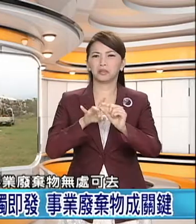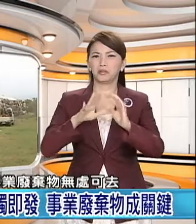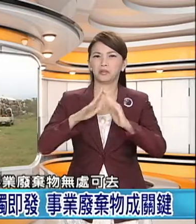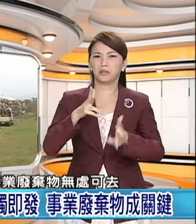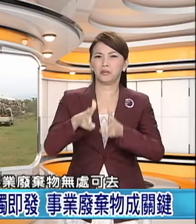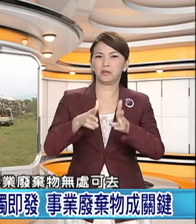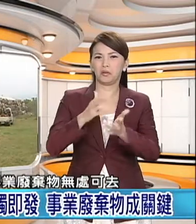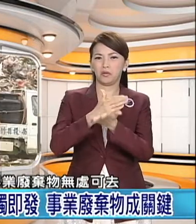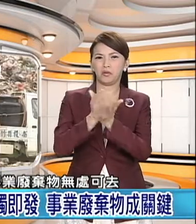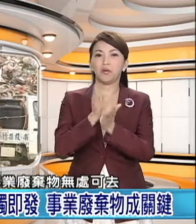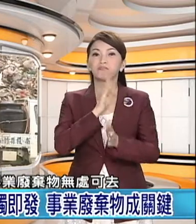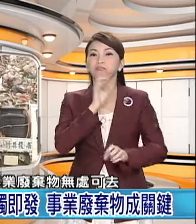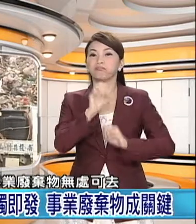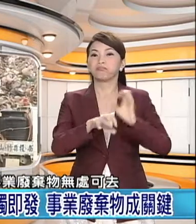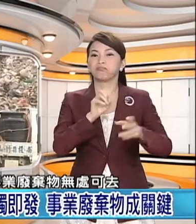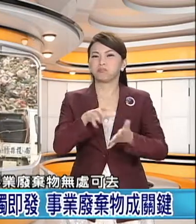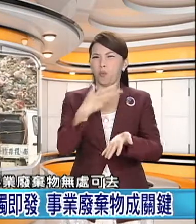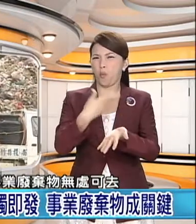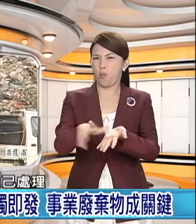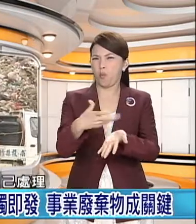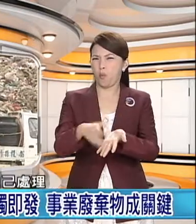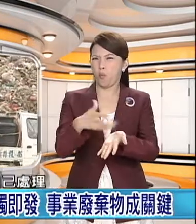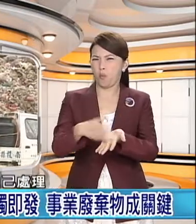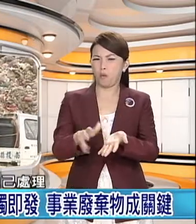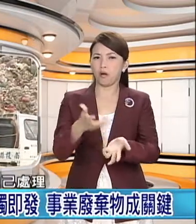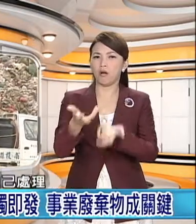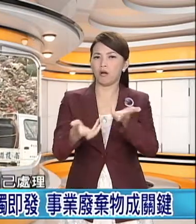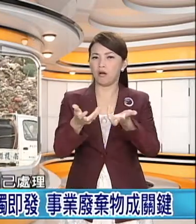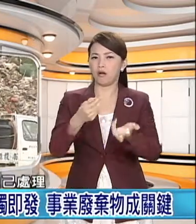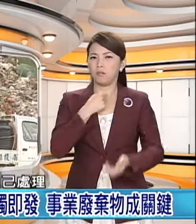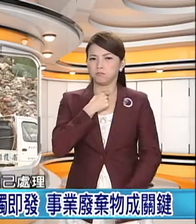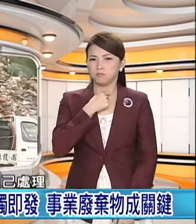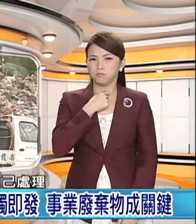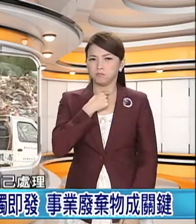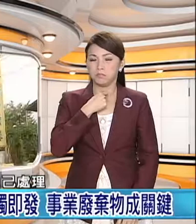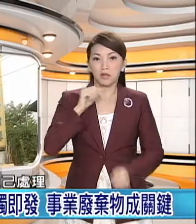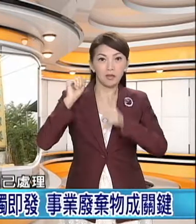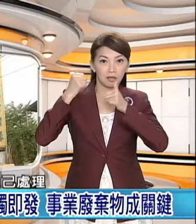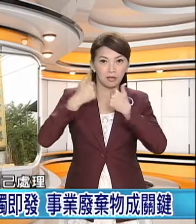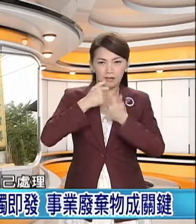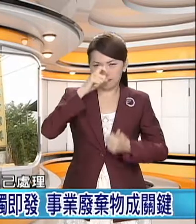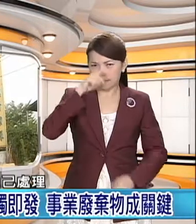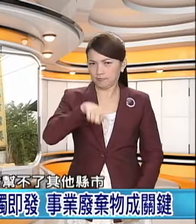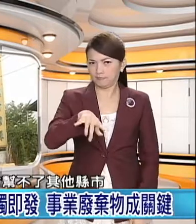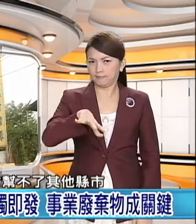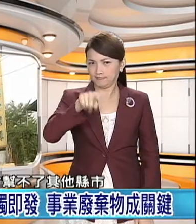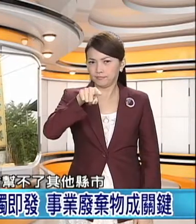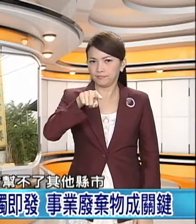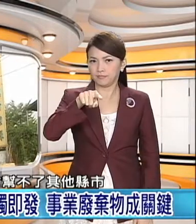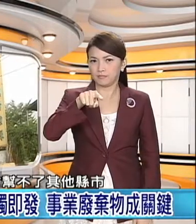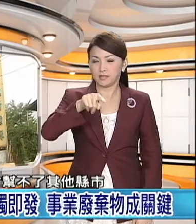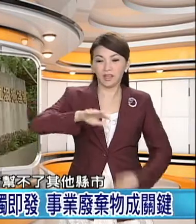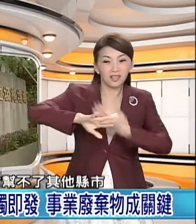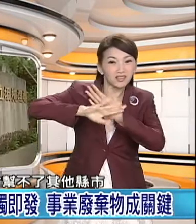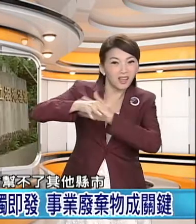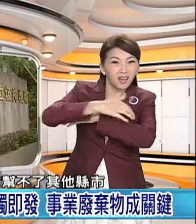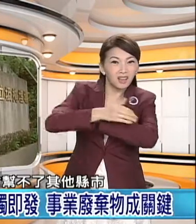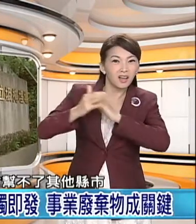业废弃物无处可去，议会要求自己处理，自身难保才帮不了其他的县